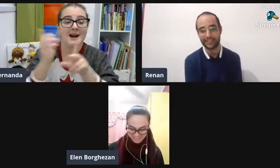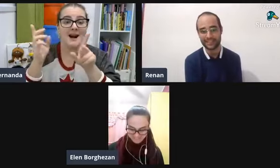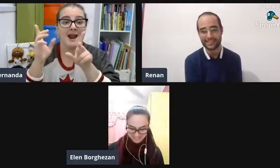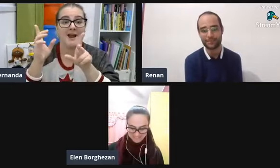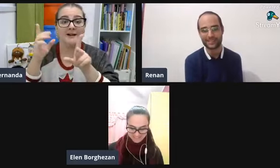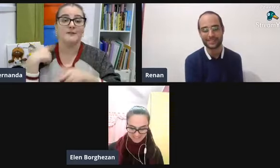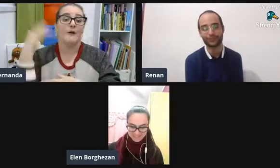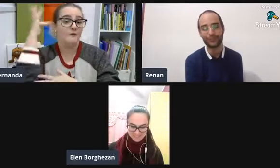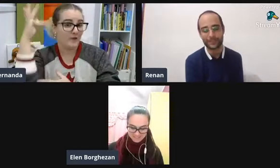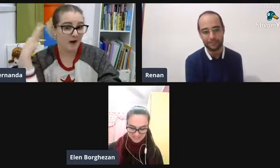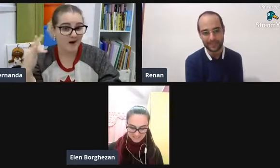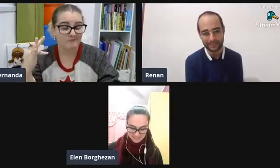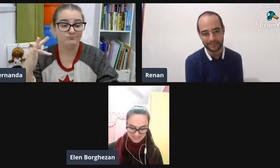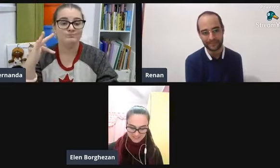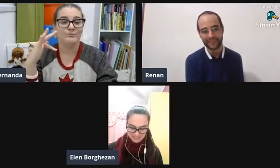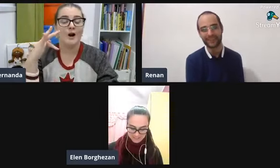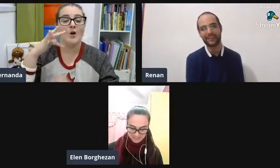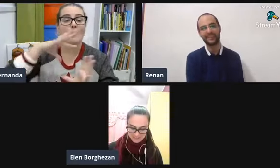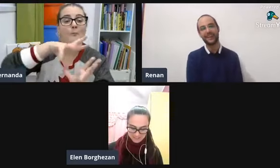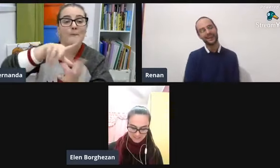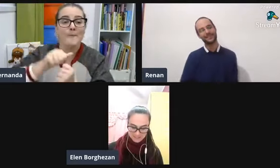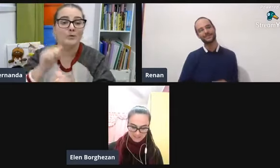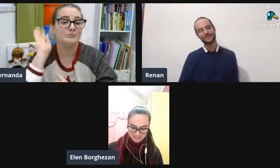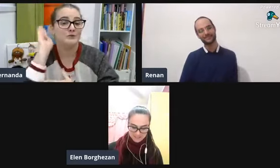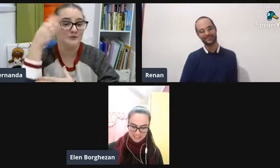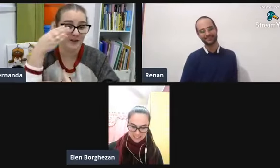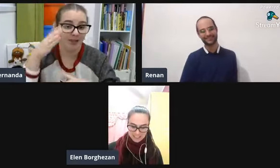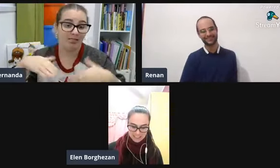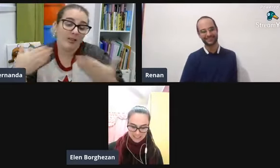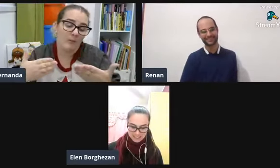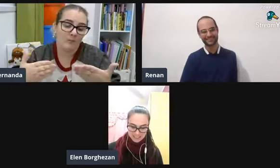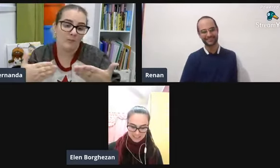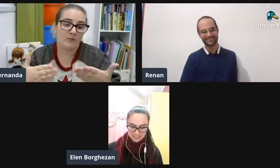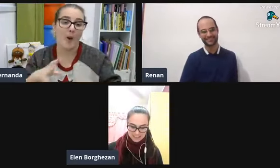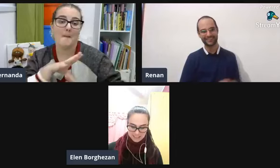né? Então eu me interessei por esse assunto também. E é isso.